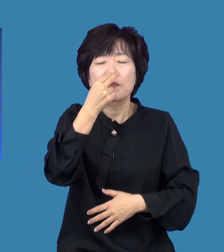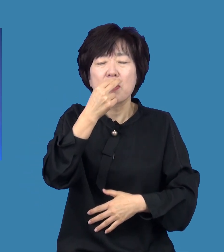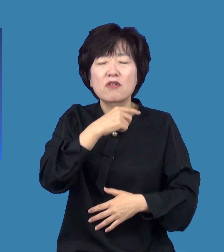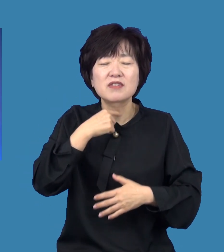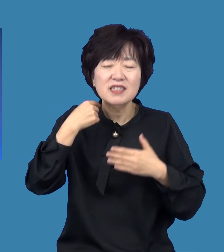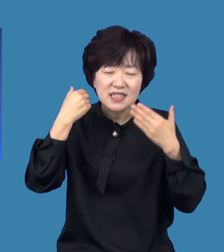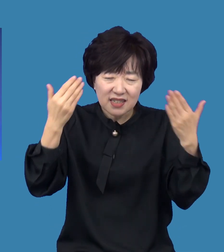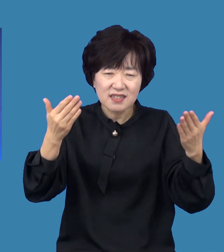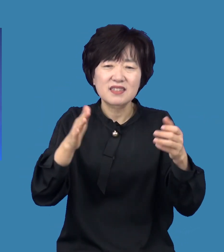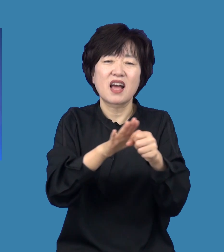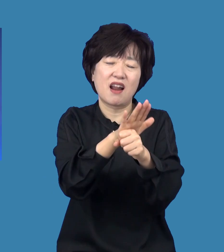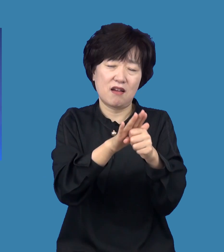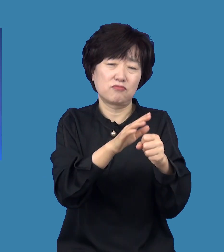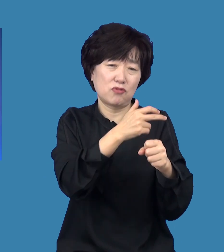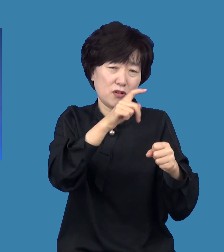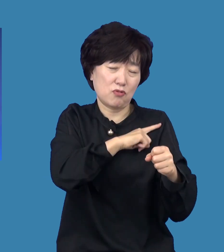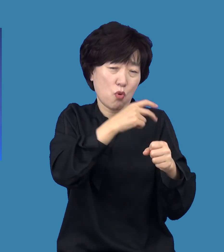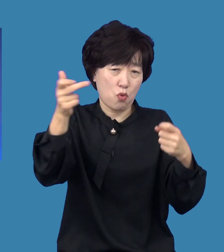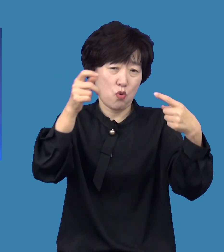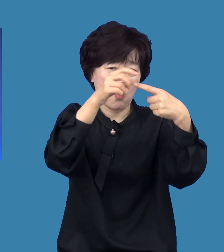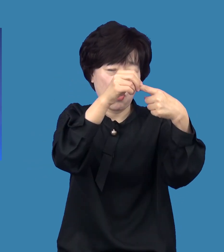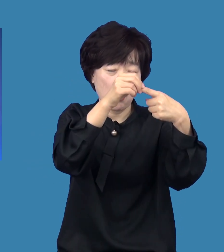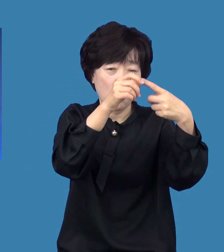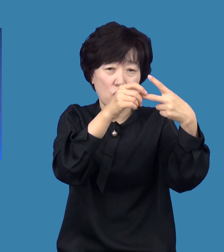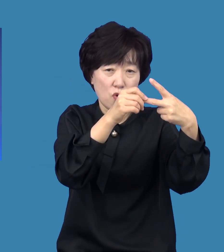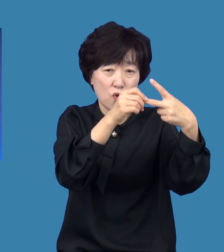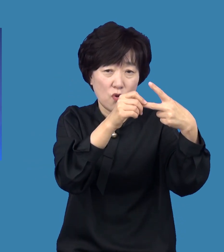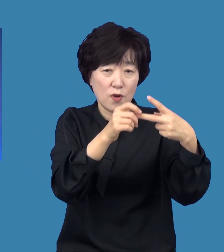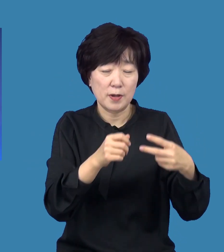생명을 버리는 사랑이야. 네, 그래서